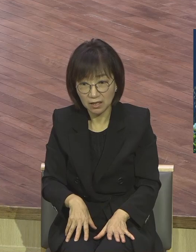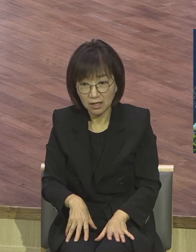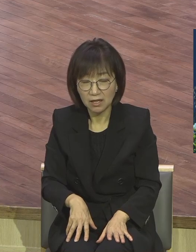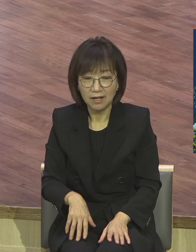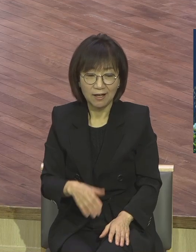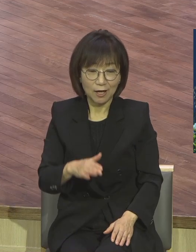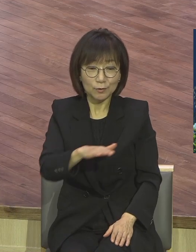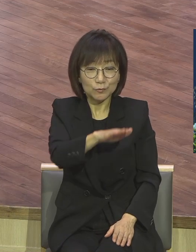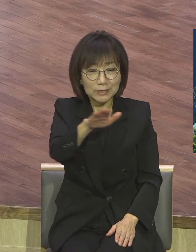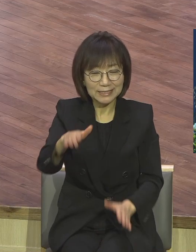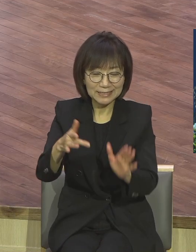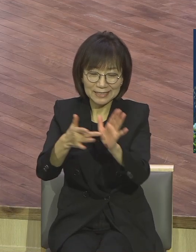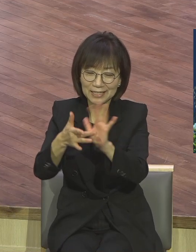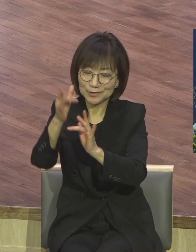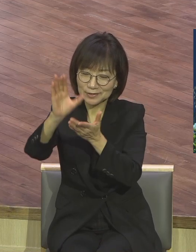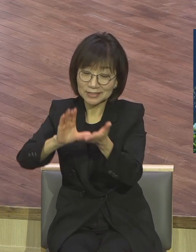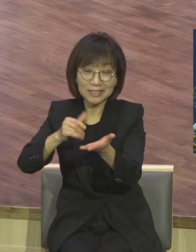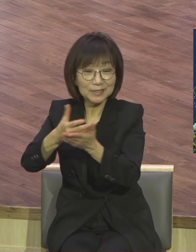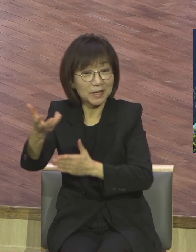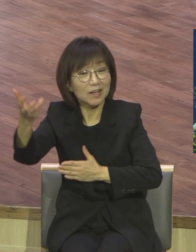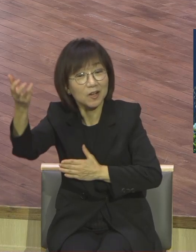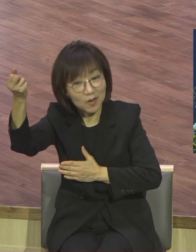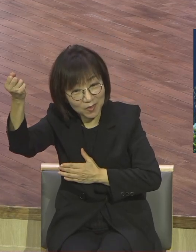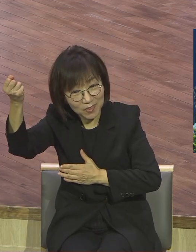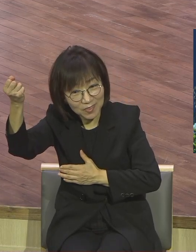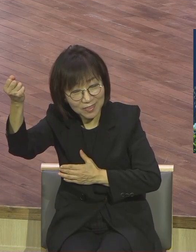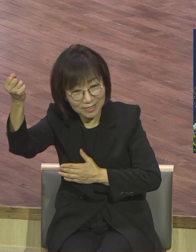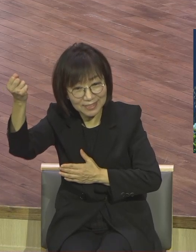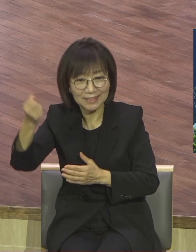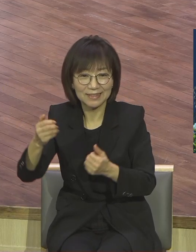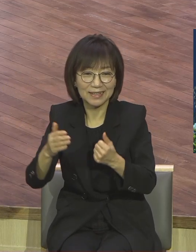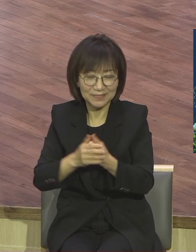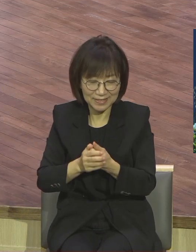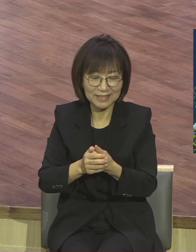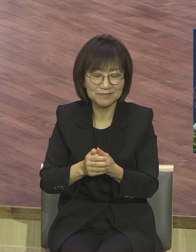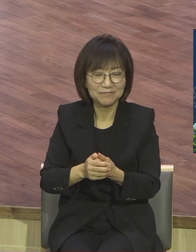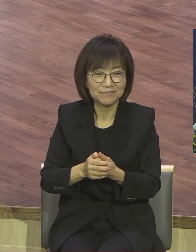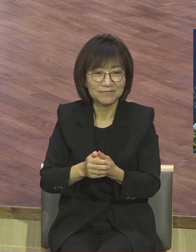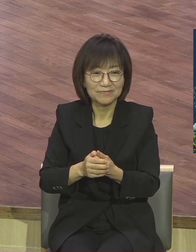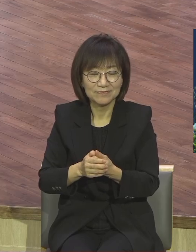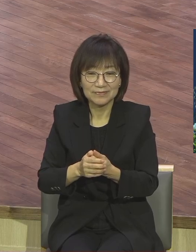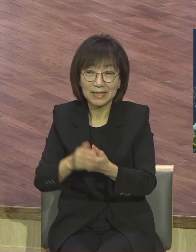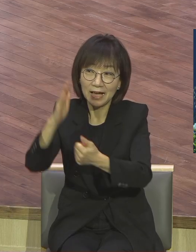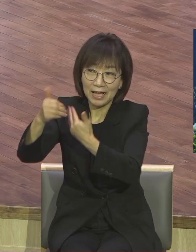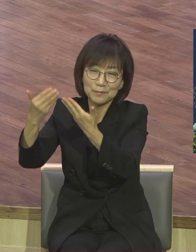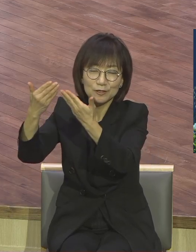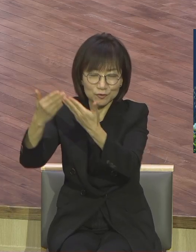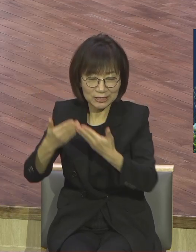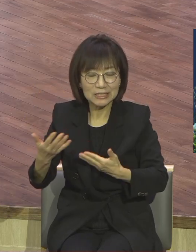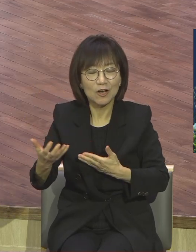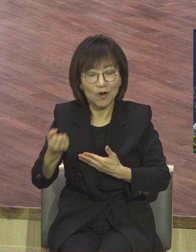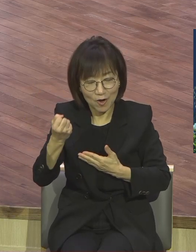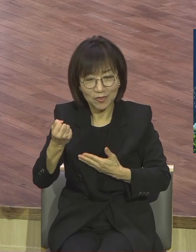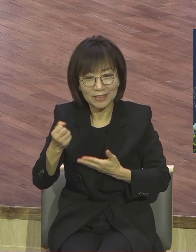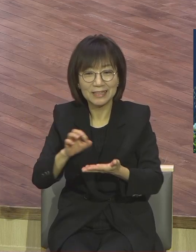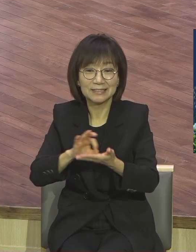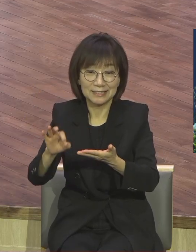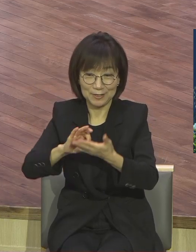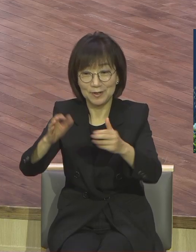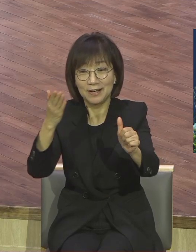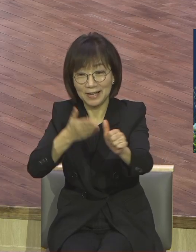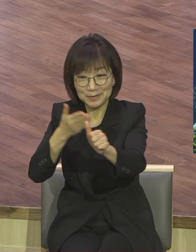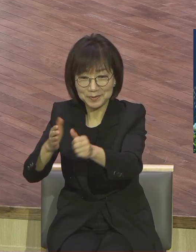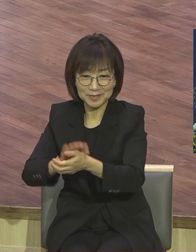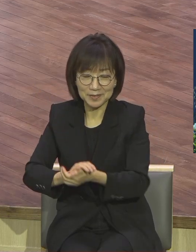그리스도의 소유된 축복을 실제로 여러분 누리시기 바랍니다. 그것이 바로 나의 24,